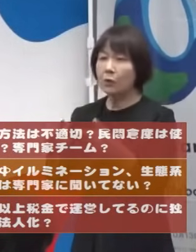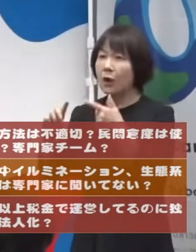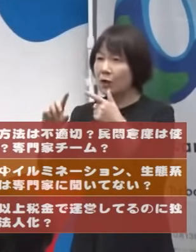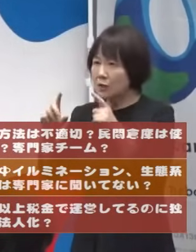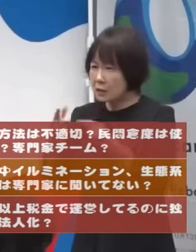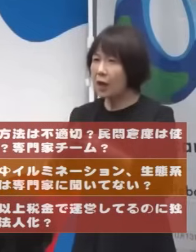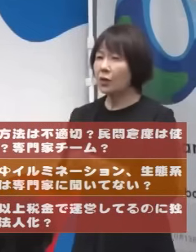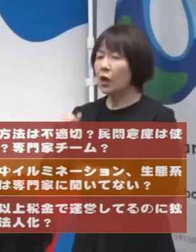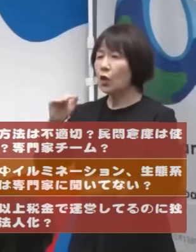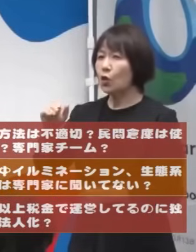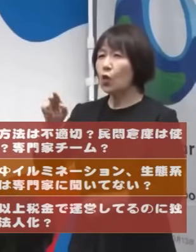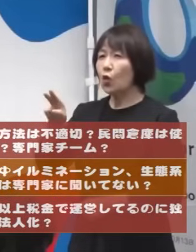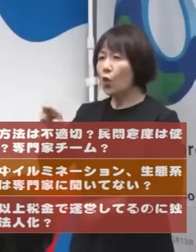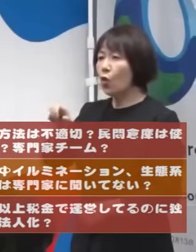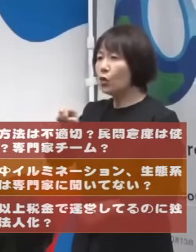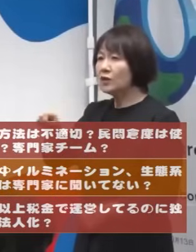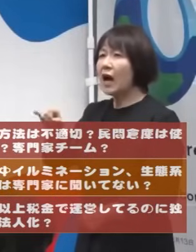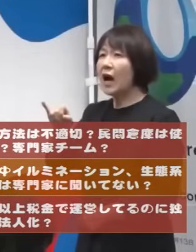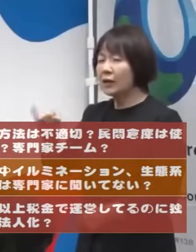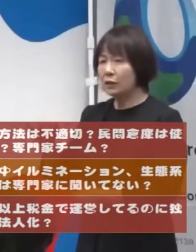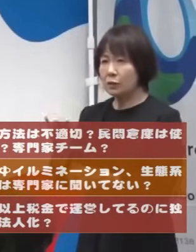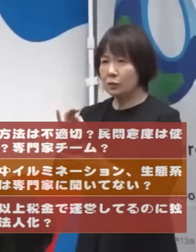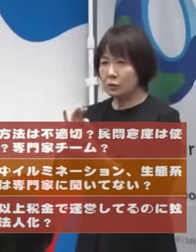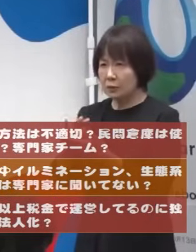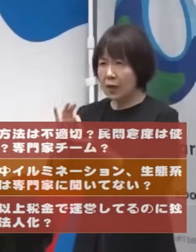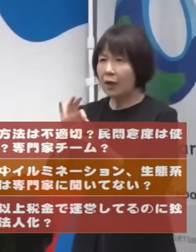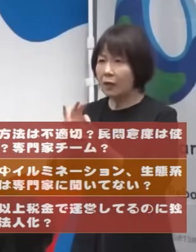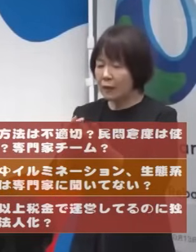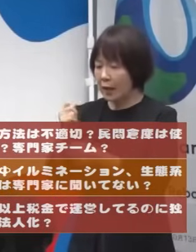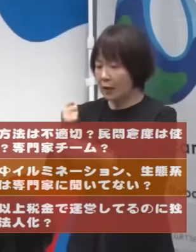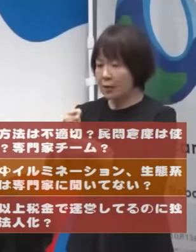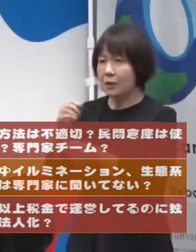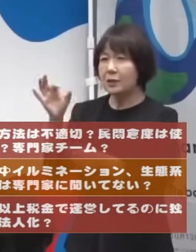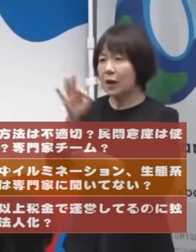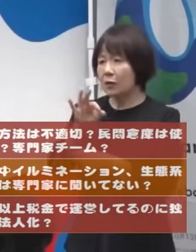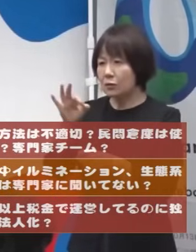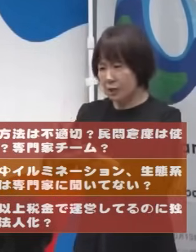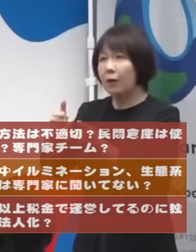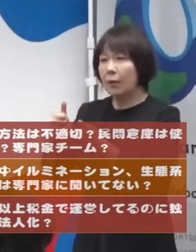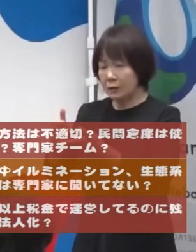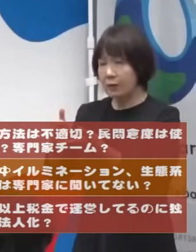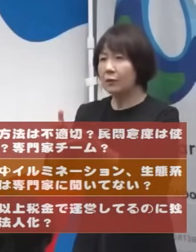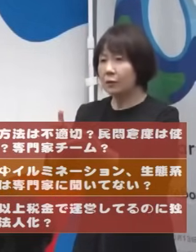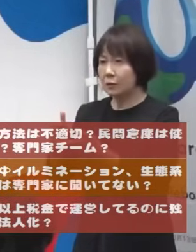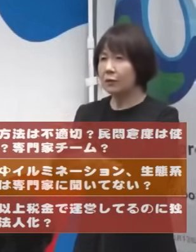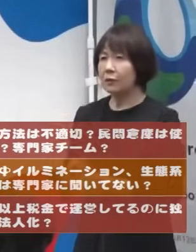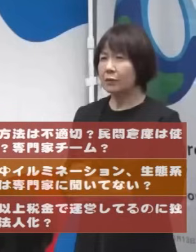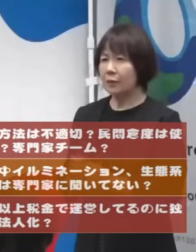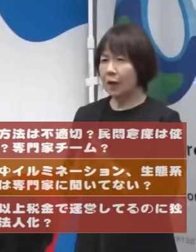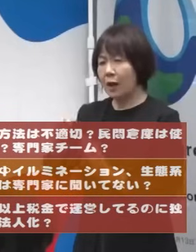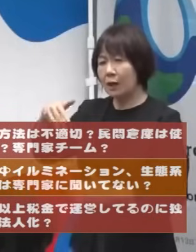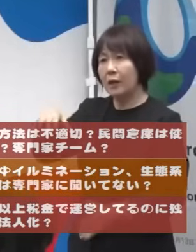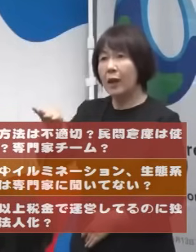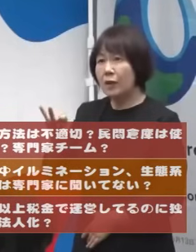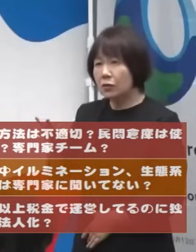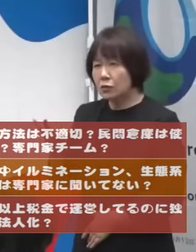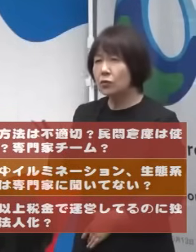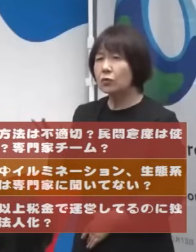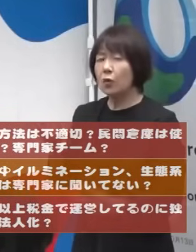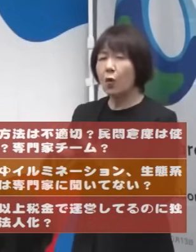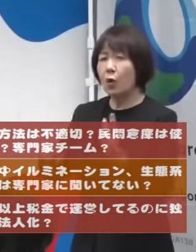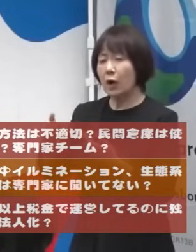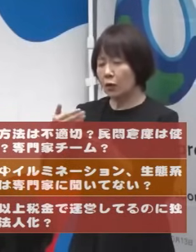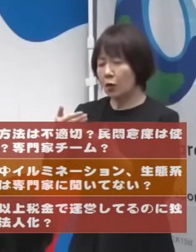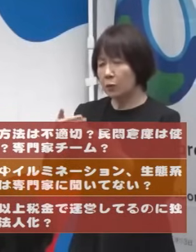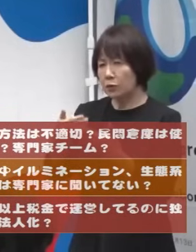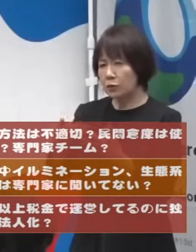くて、鋼材を使った作品が主だということで、熱とかにはそこまで他の美術